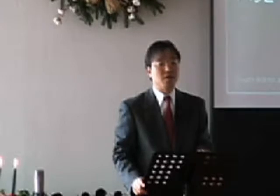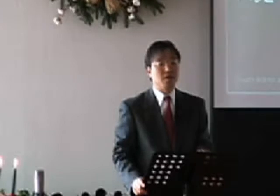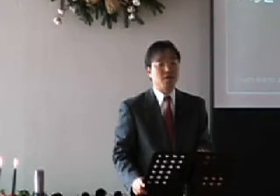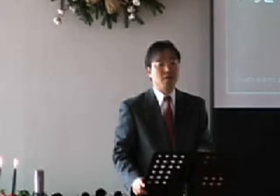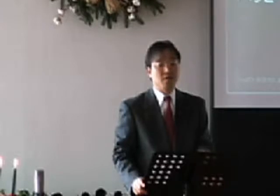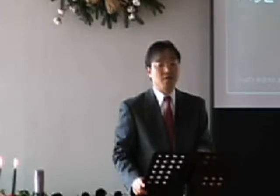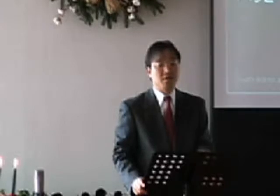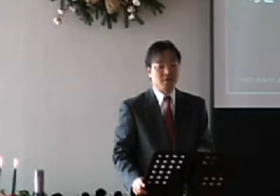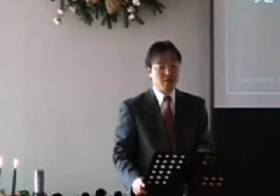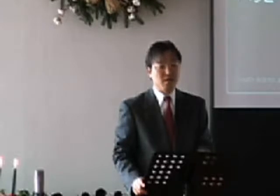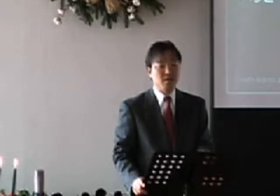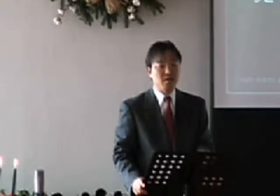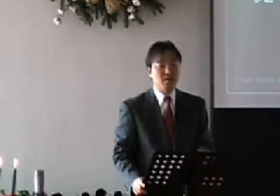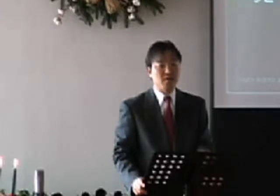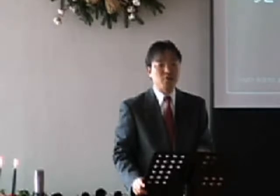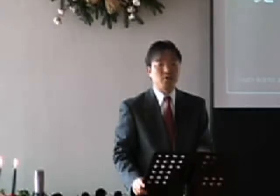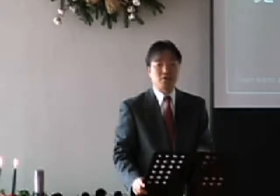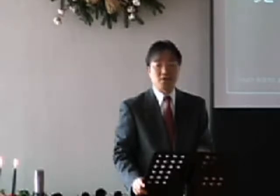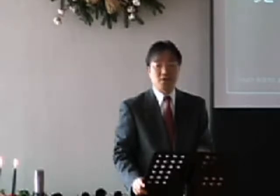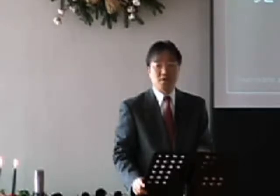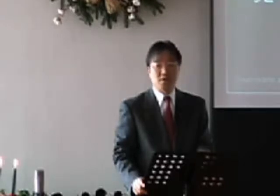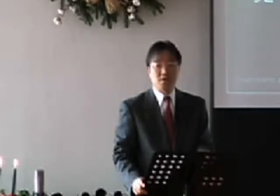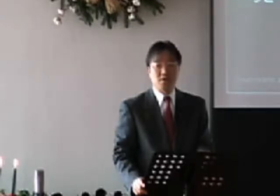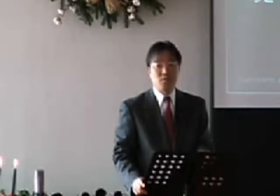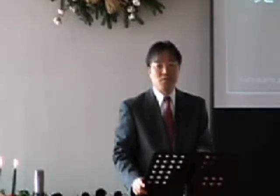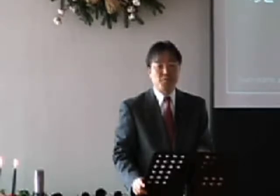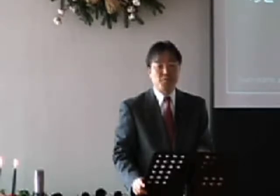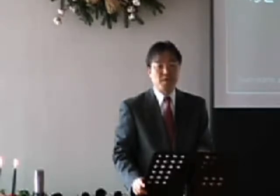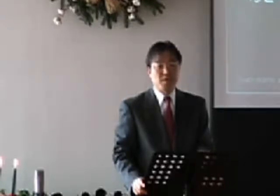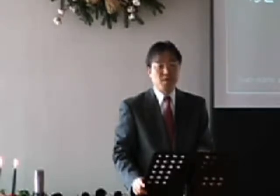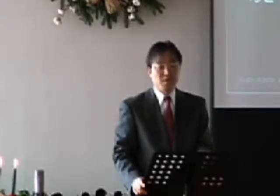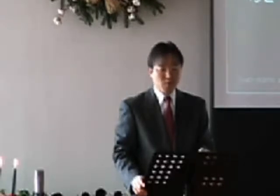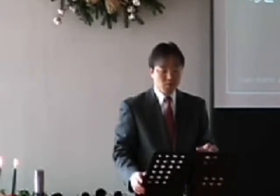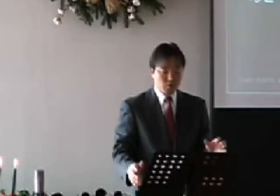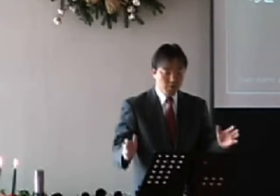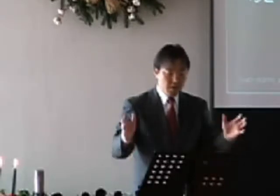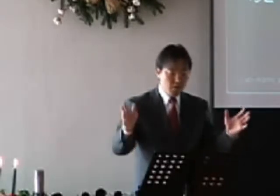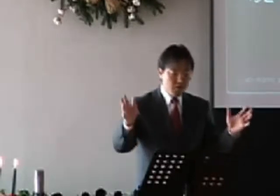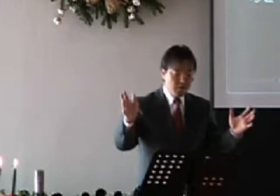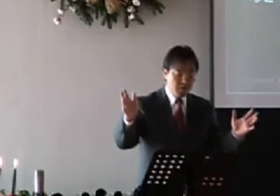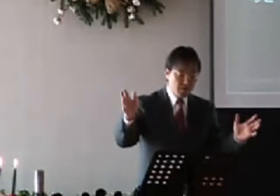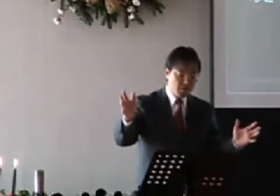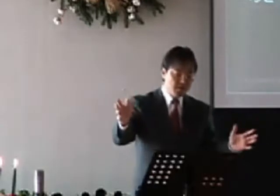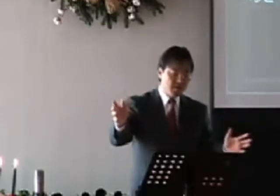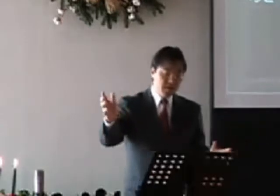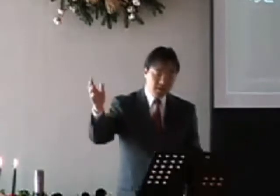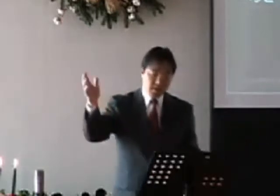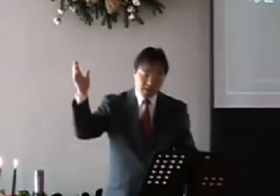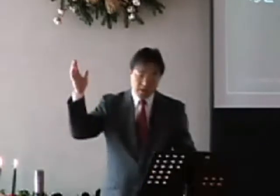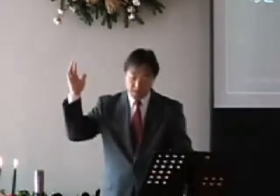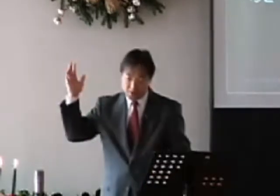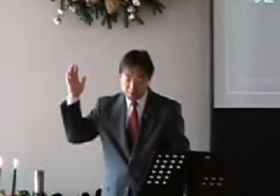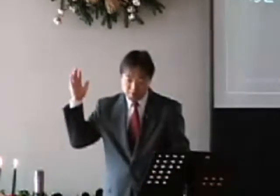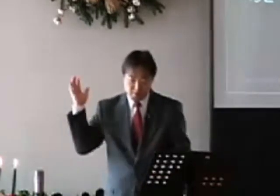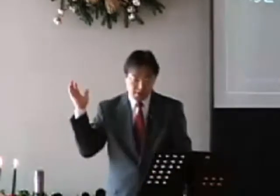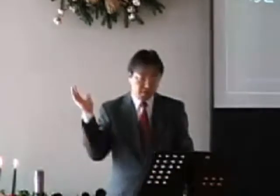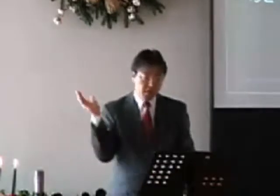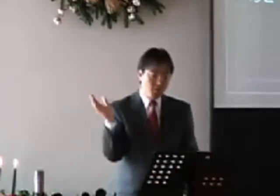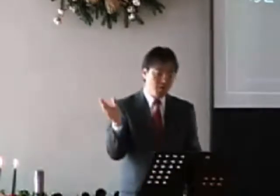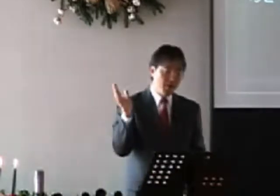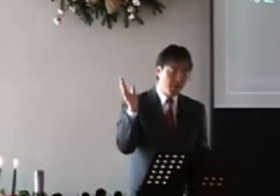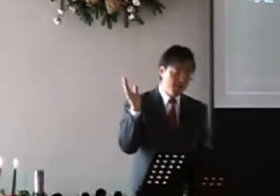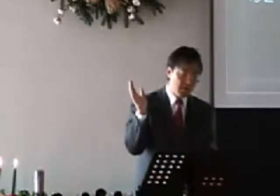に。いる？いない？ああ、よかったね、いなくてね。あそこの後ろにいないかね。ああ、よかった、よかった。